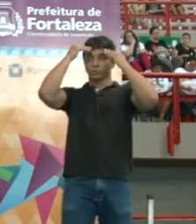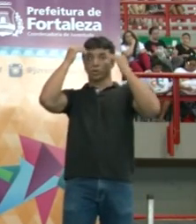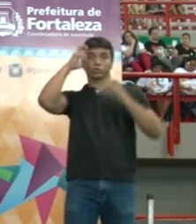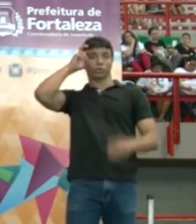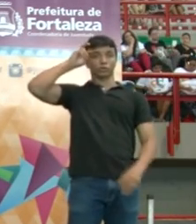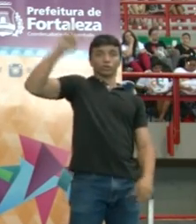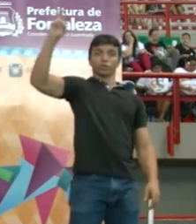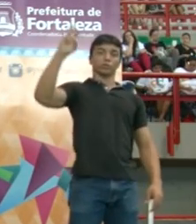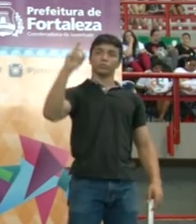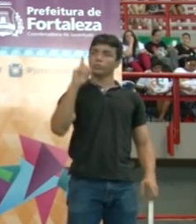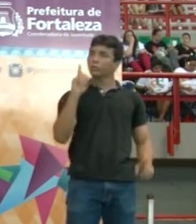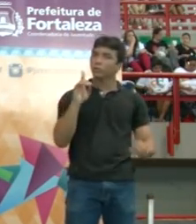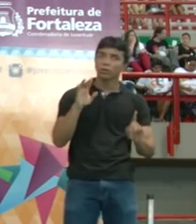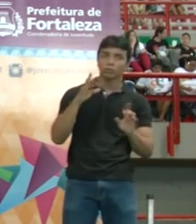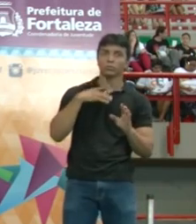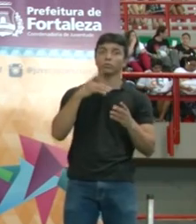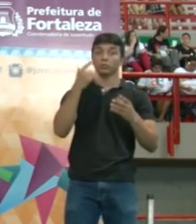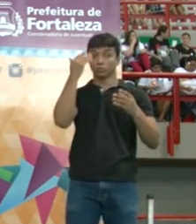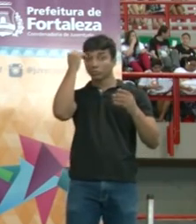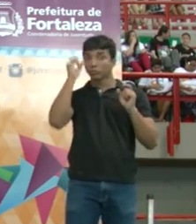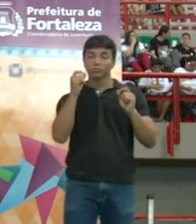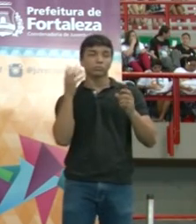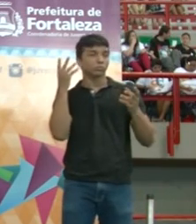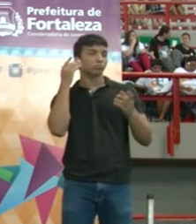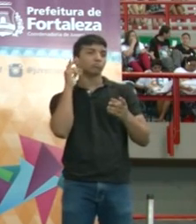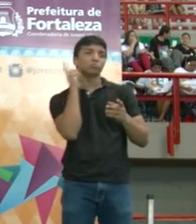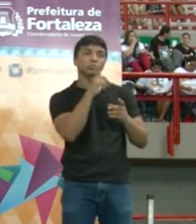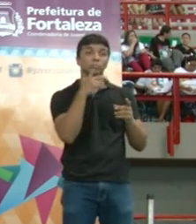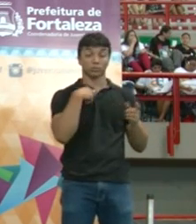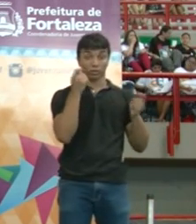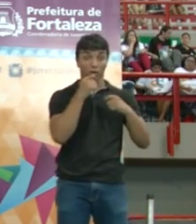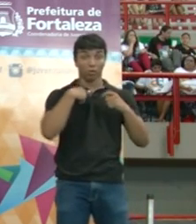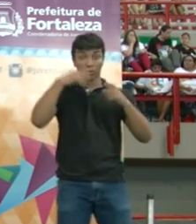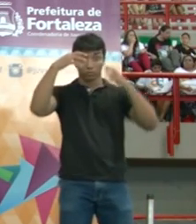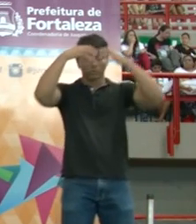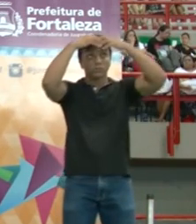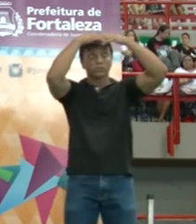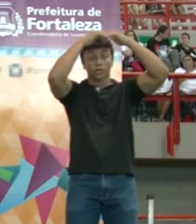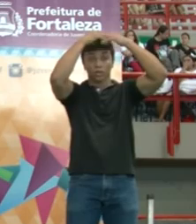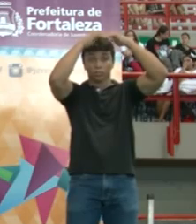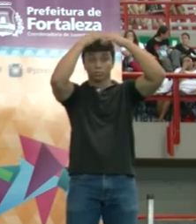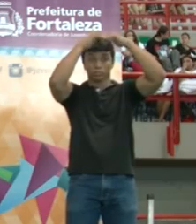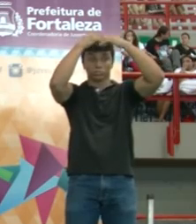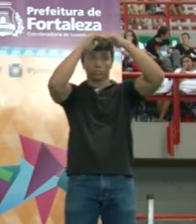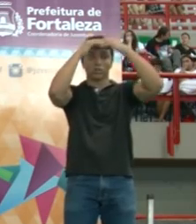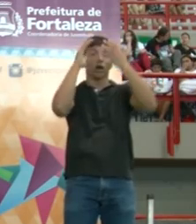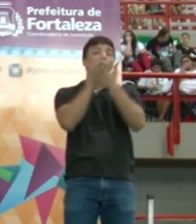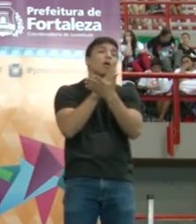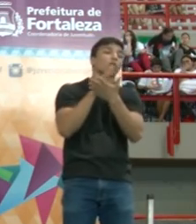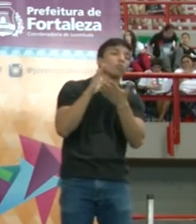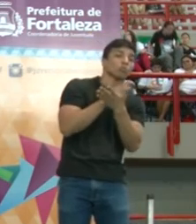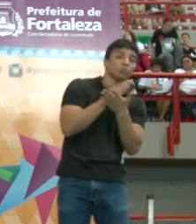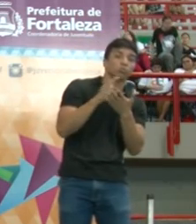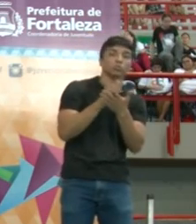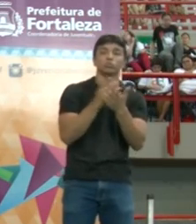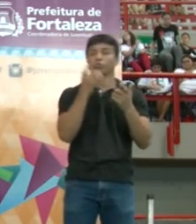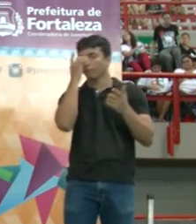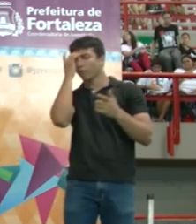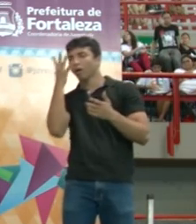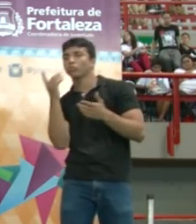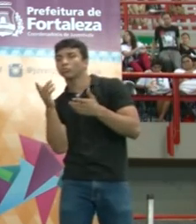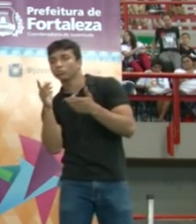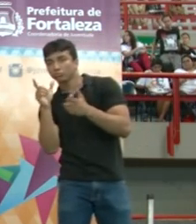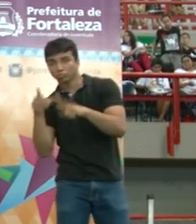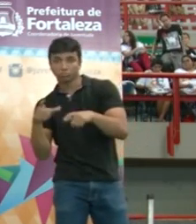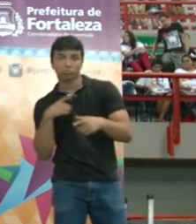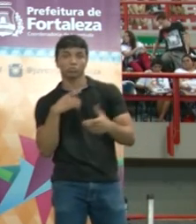sou. Mas eu tenho essa facilidade. E o nosso cérebro, ele é assim. Alguns de nós temos mais facilidades para umas